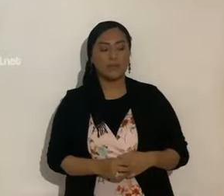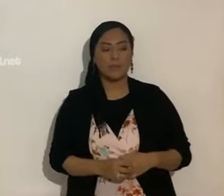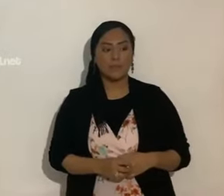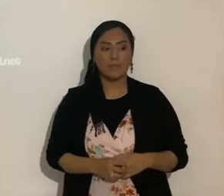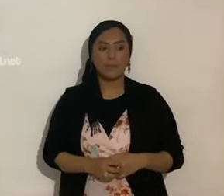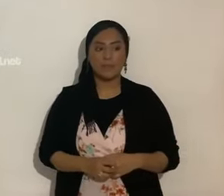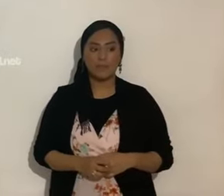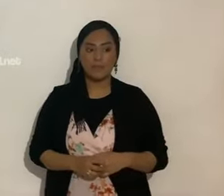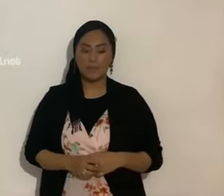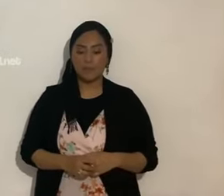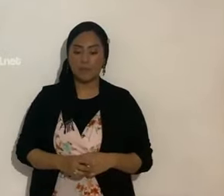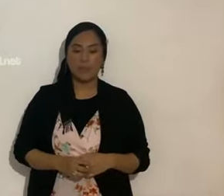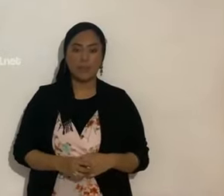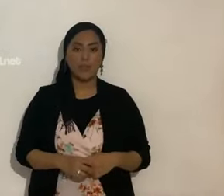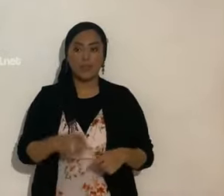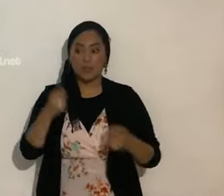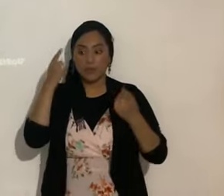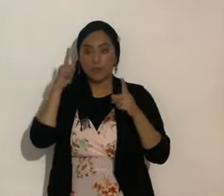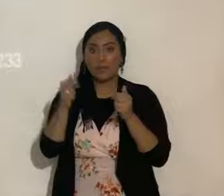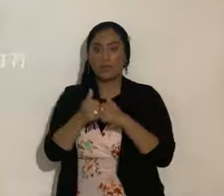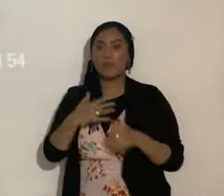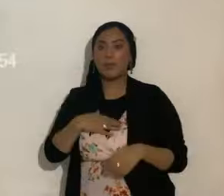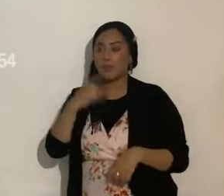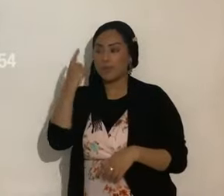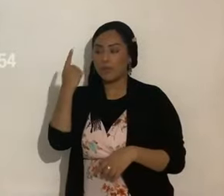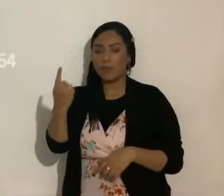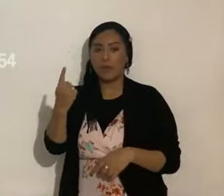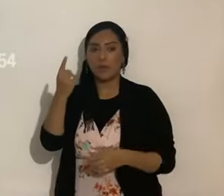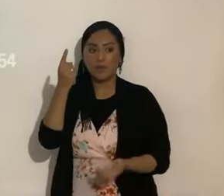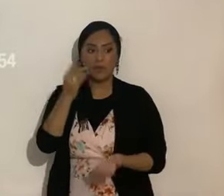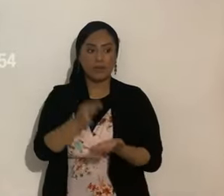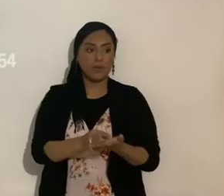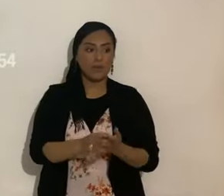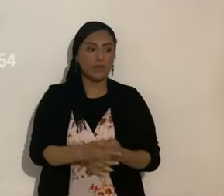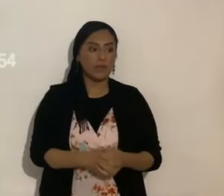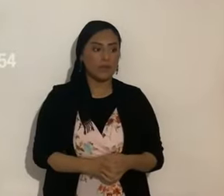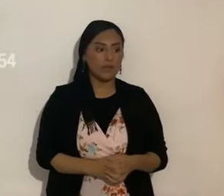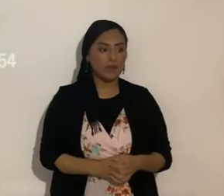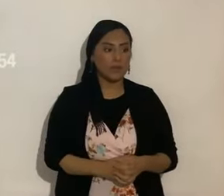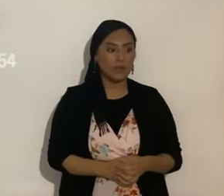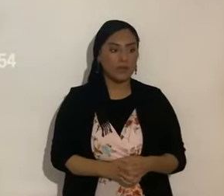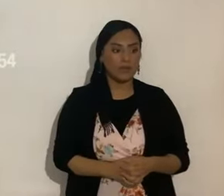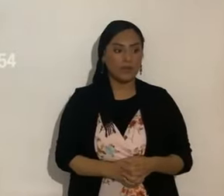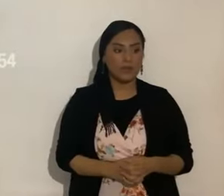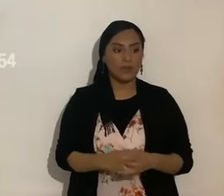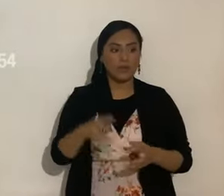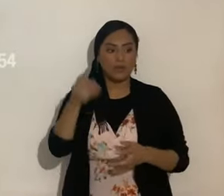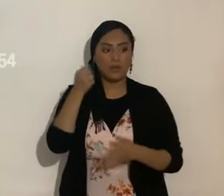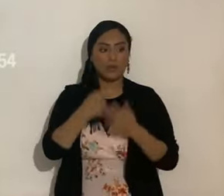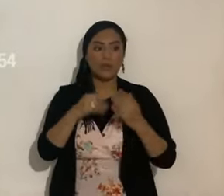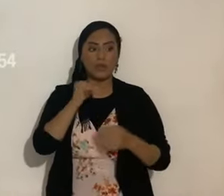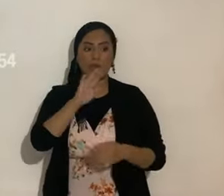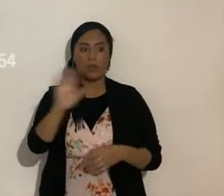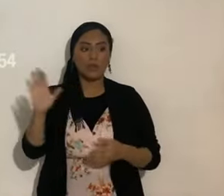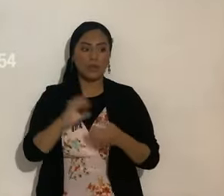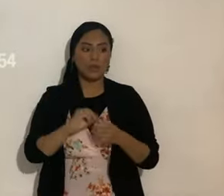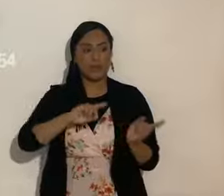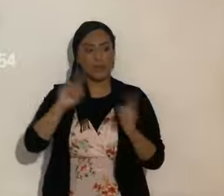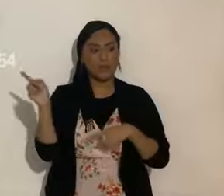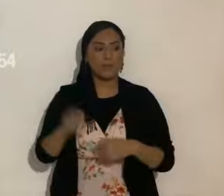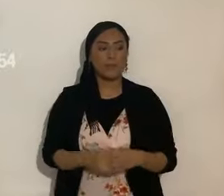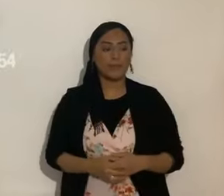hago agravio, ¿no conveniste conmigo en un denario? 14. Toma lo que es tuyo y vete, pero quiero